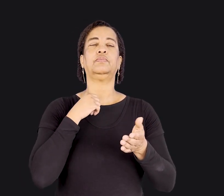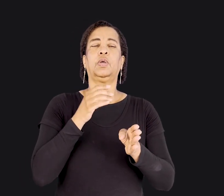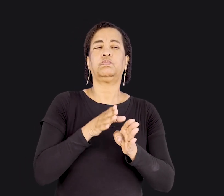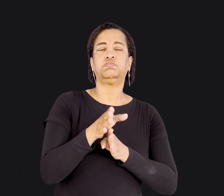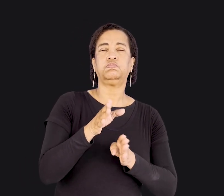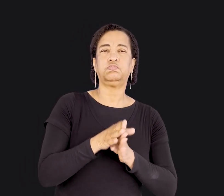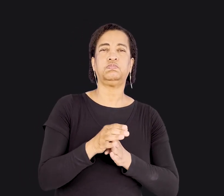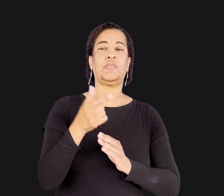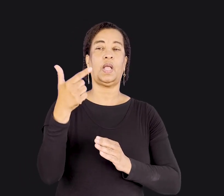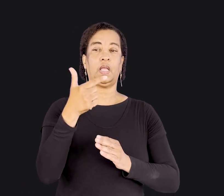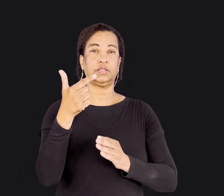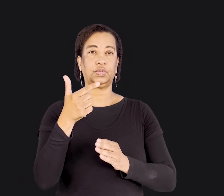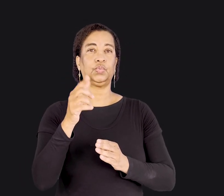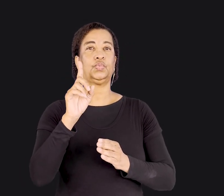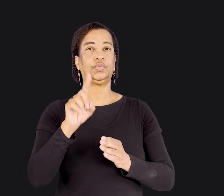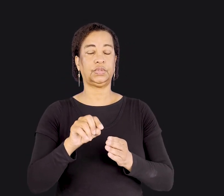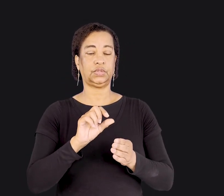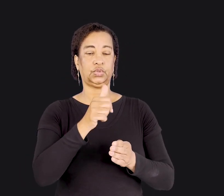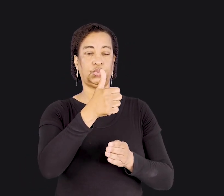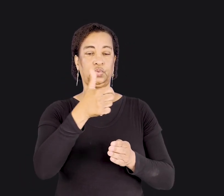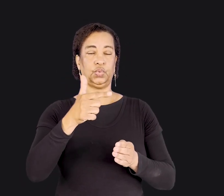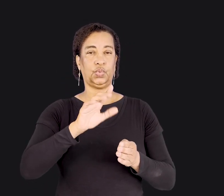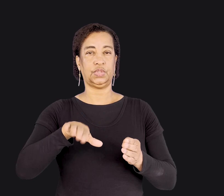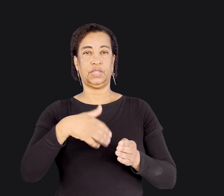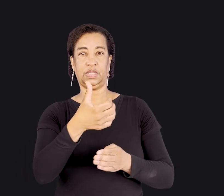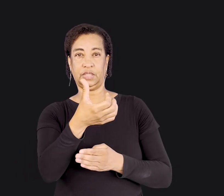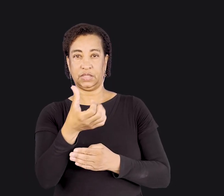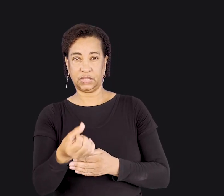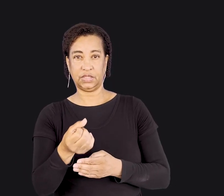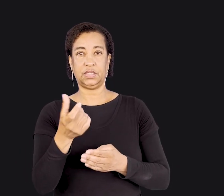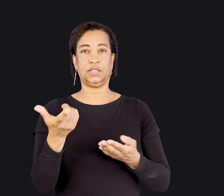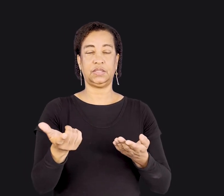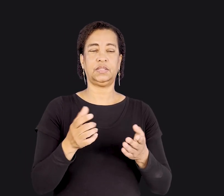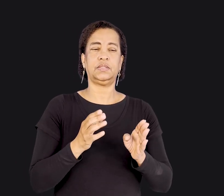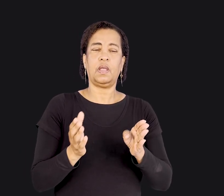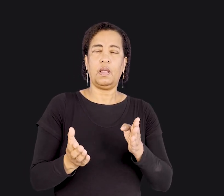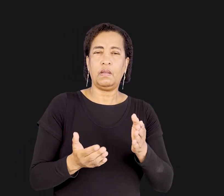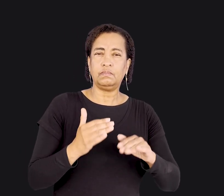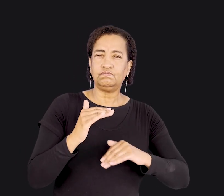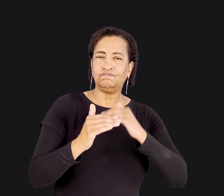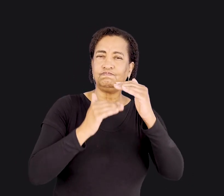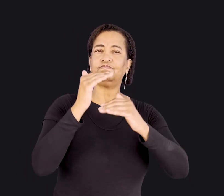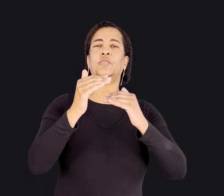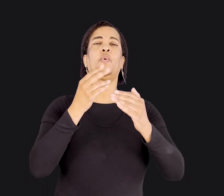parte, do capítulo 12 ao 16, é a parte construtiva da carta.